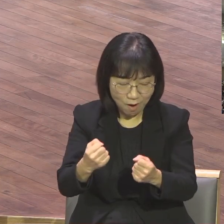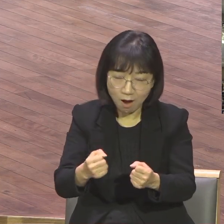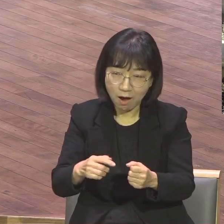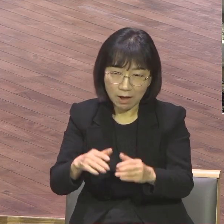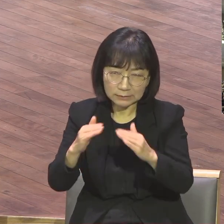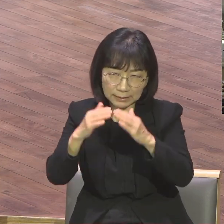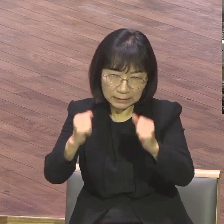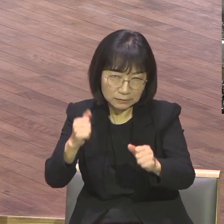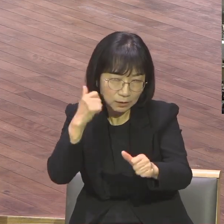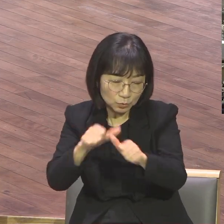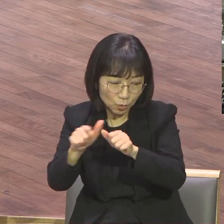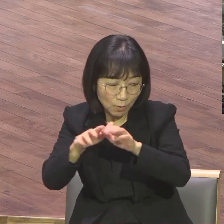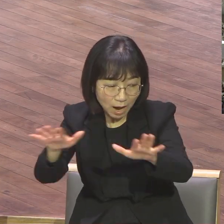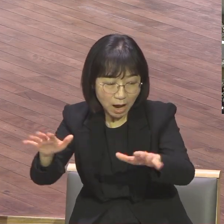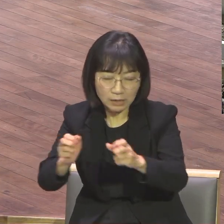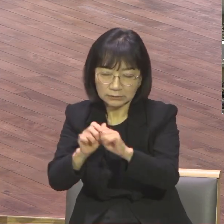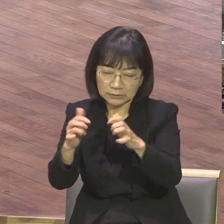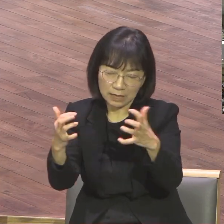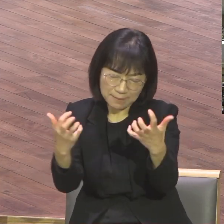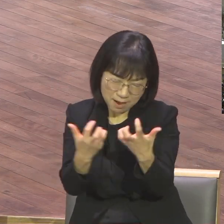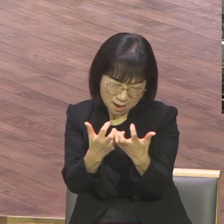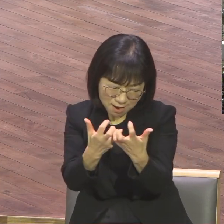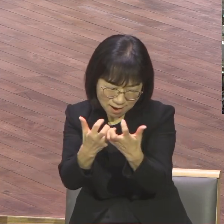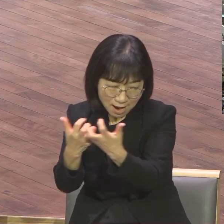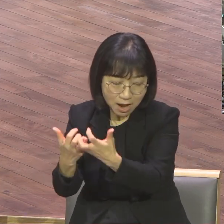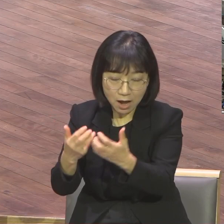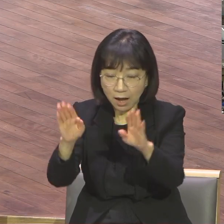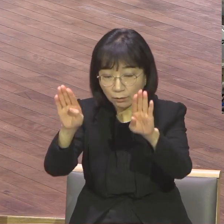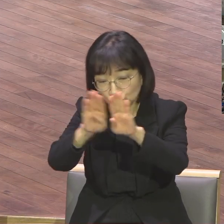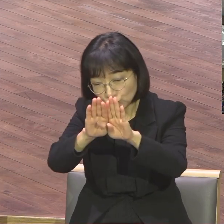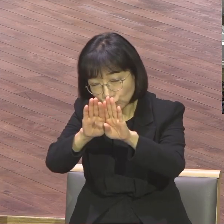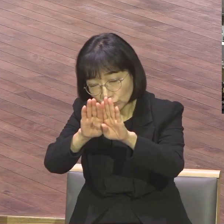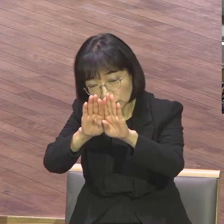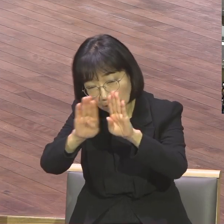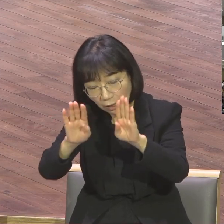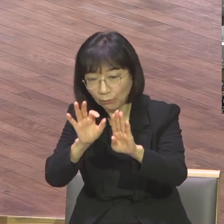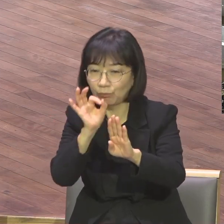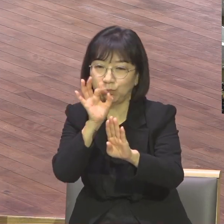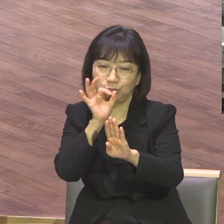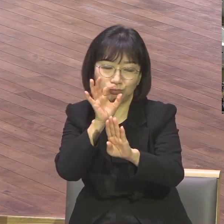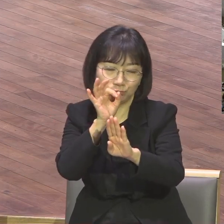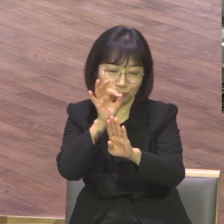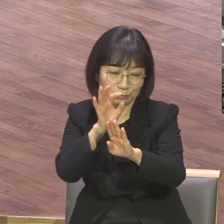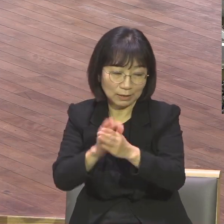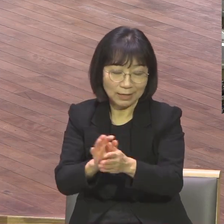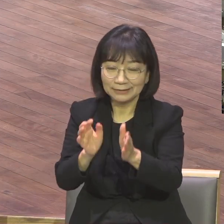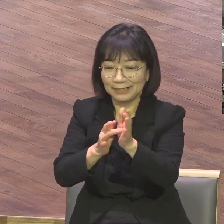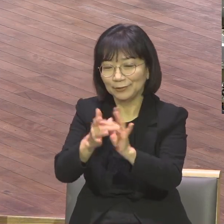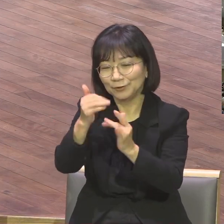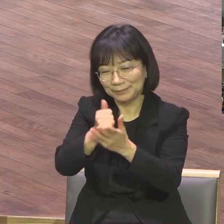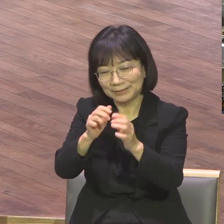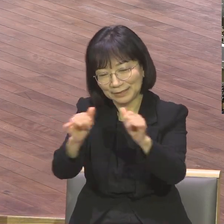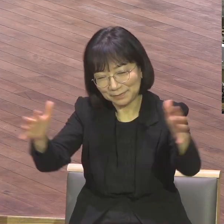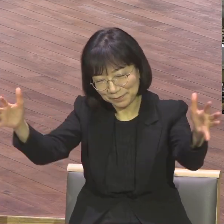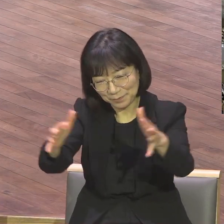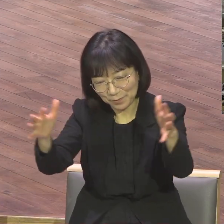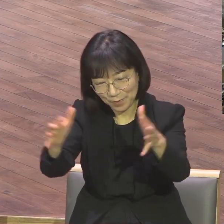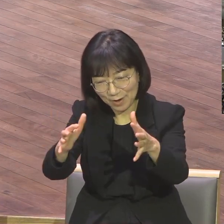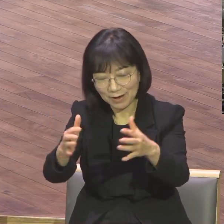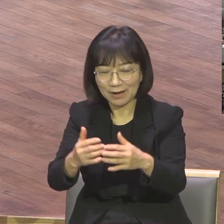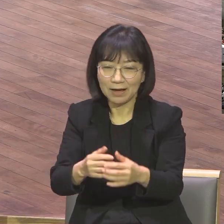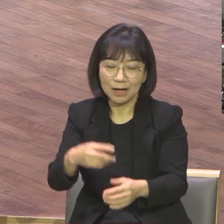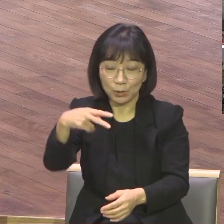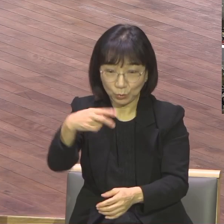사람이 모여서 문 앞까지도 들었을 자리가 없게 되었는데 예수께서 그들에게 도를